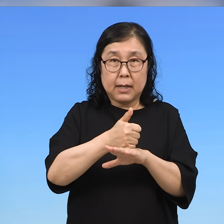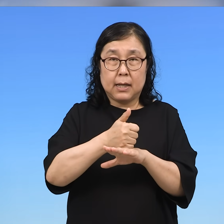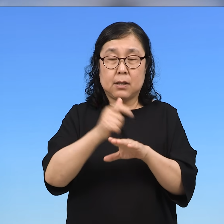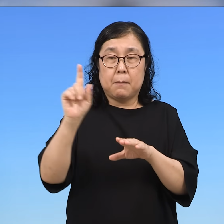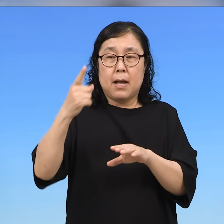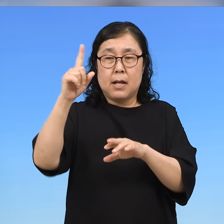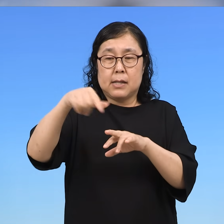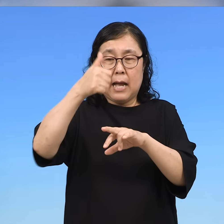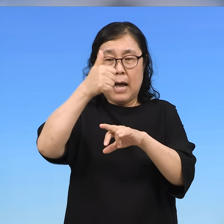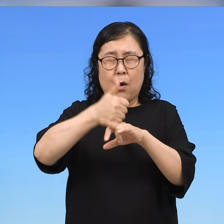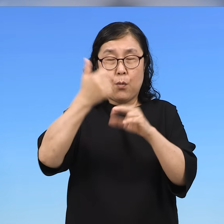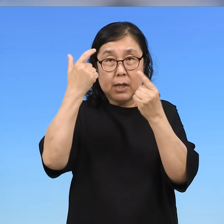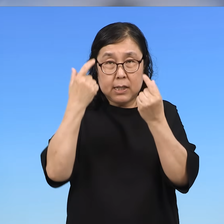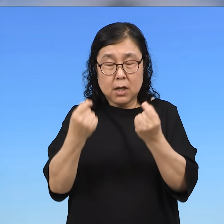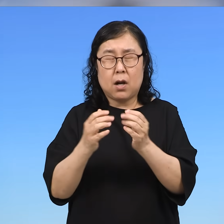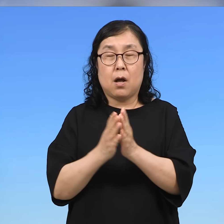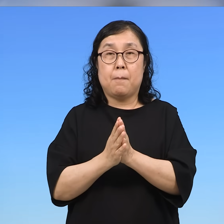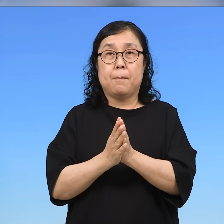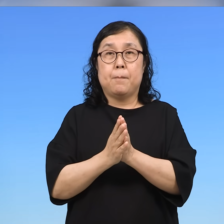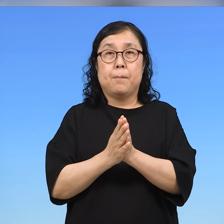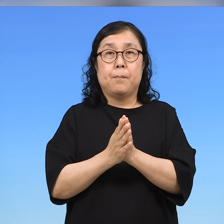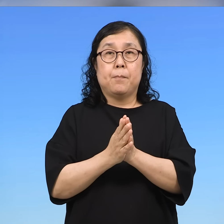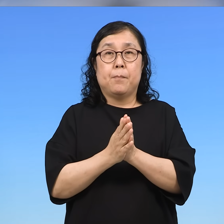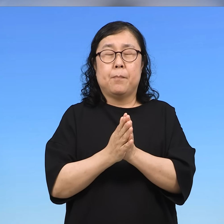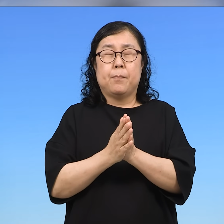텐데, 다윗처럼 이렇게 참 물 흐르듯이